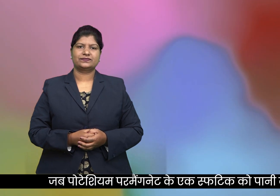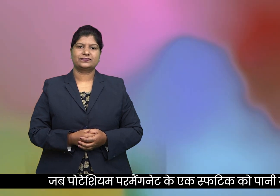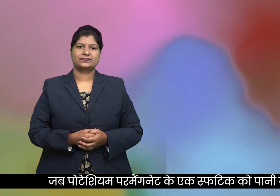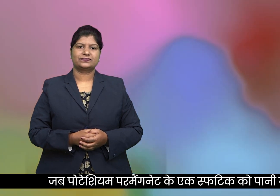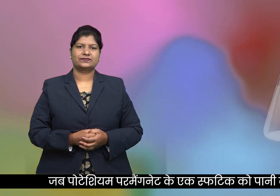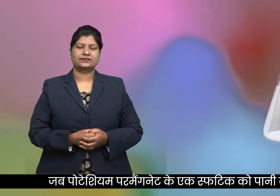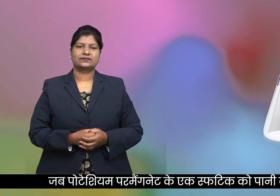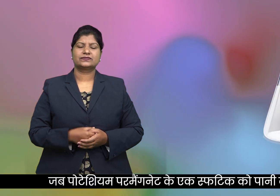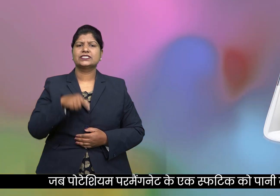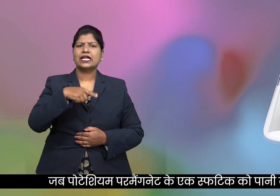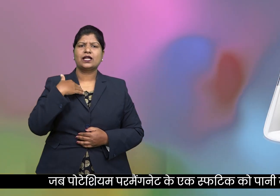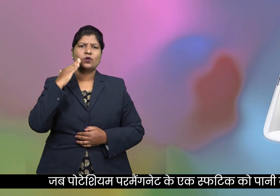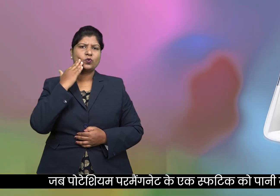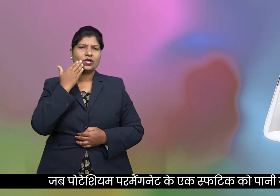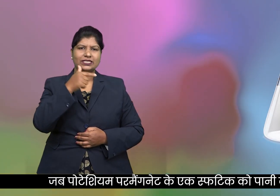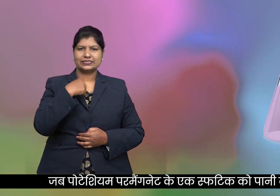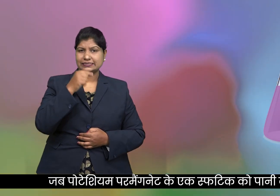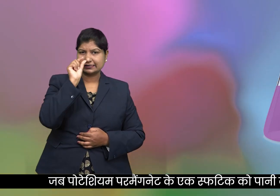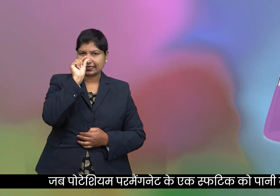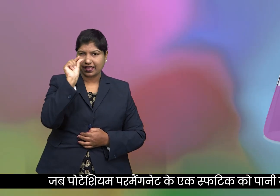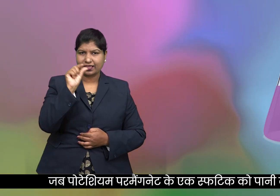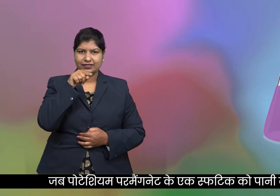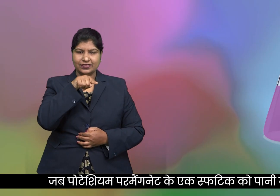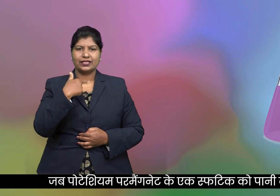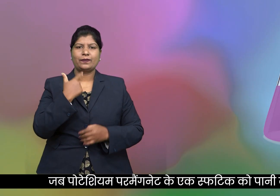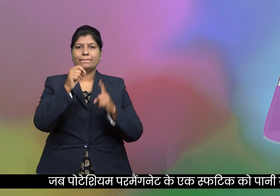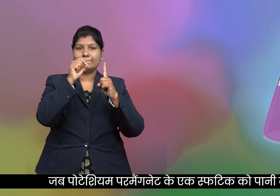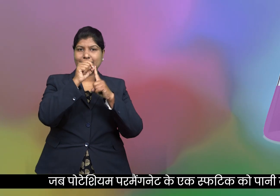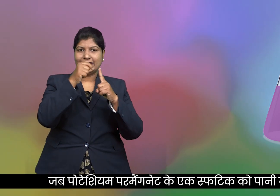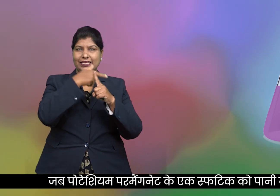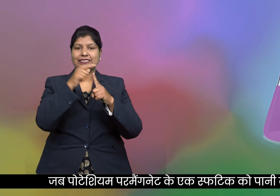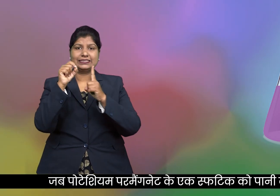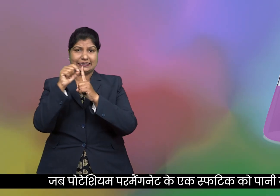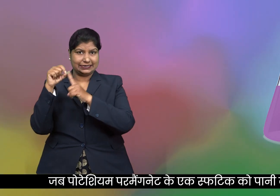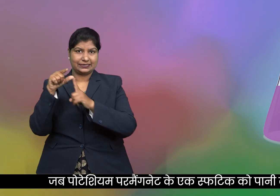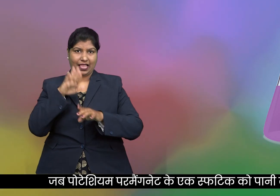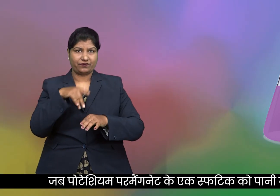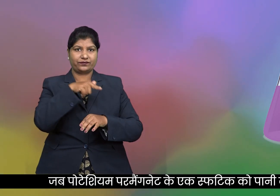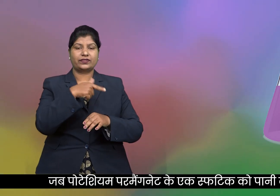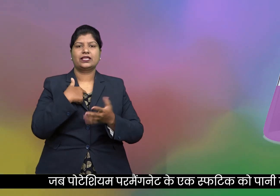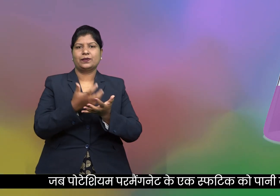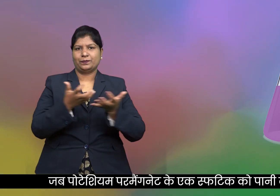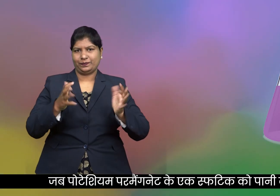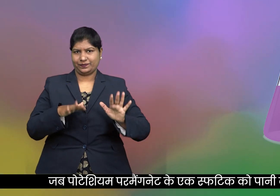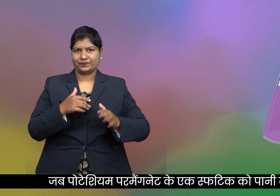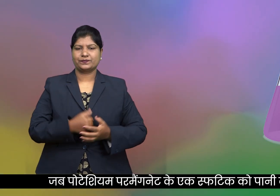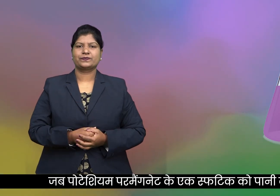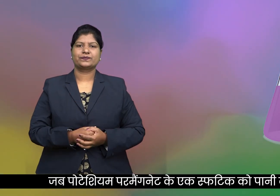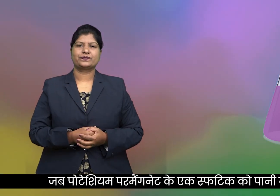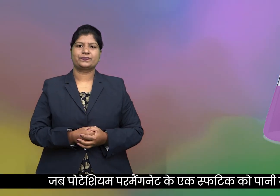जब पोटेशियम परमैंगनेट के एक स्फटिक को पानी के बीकर में रखा